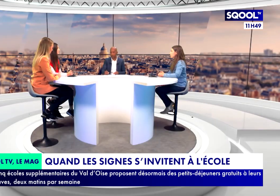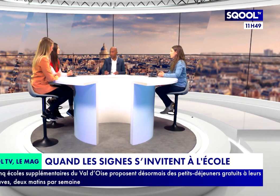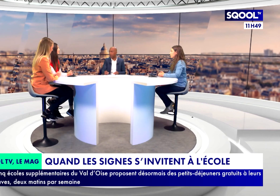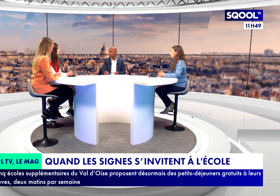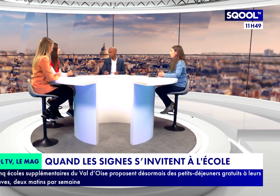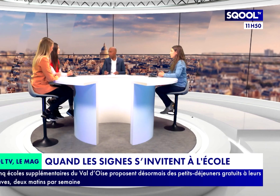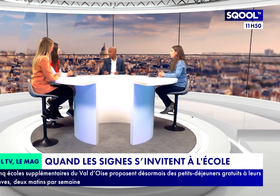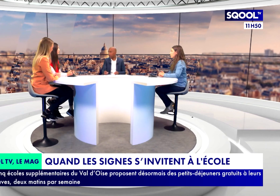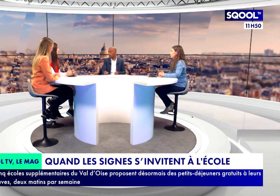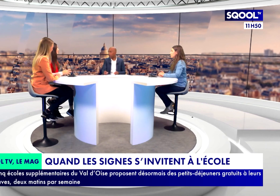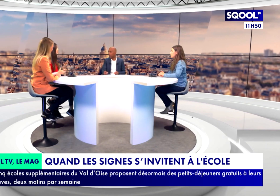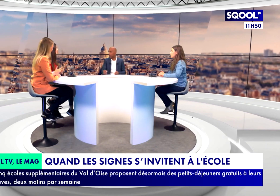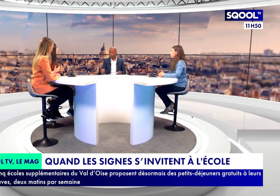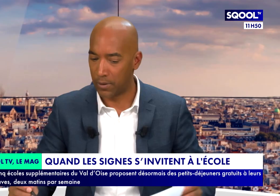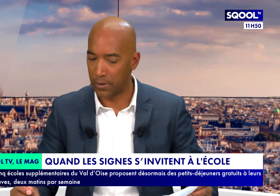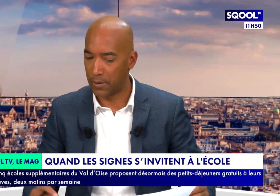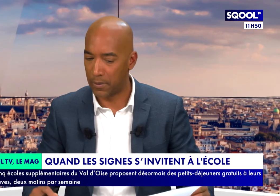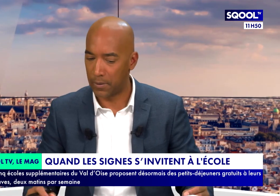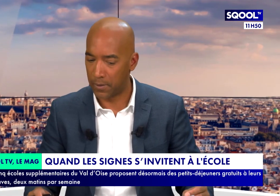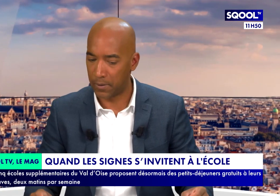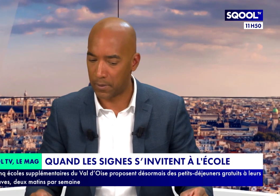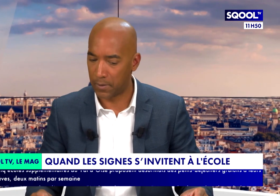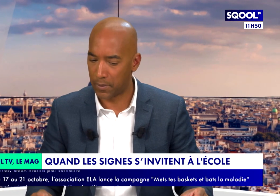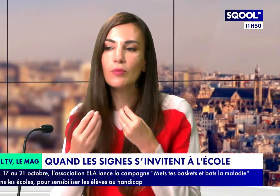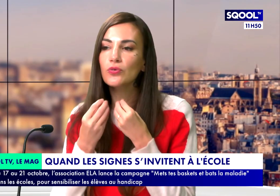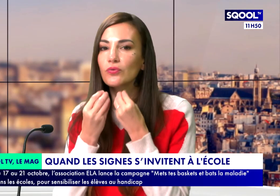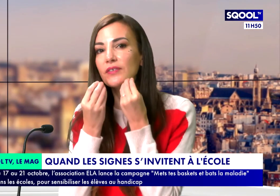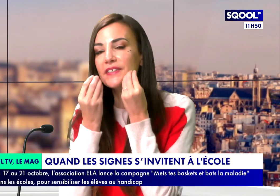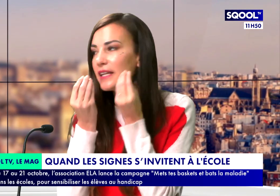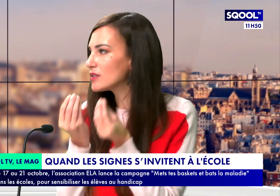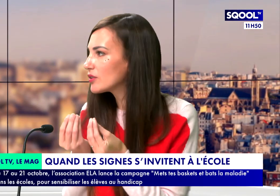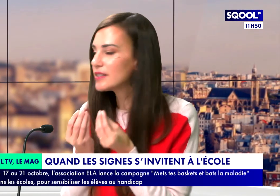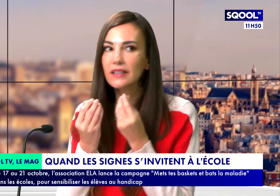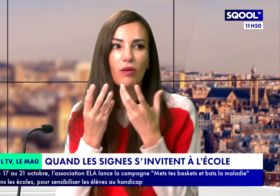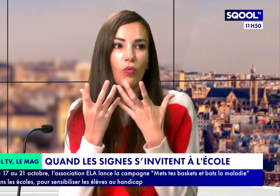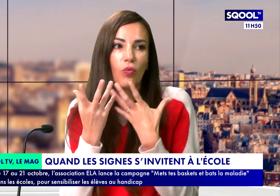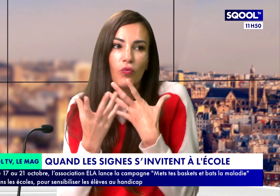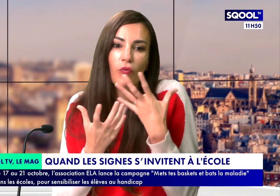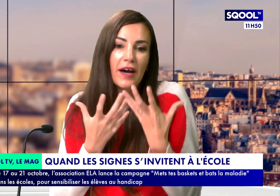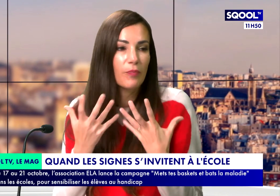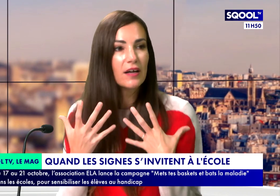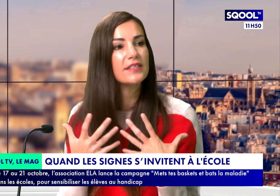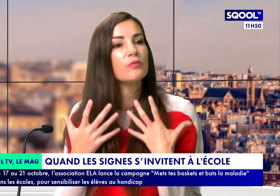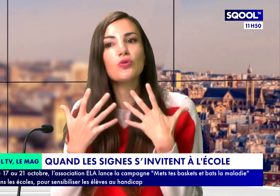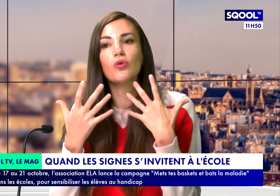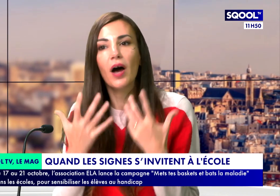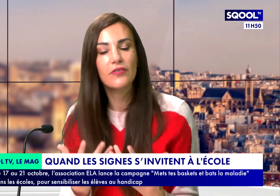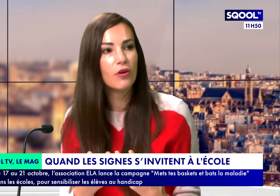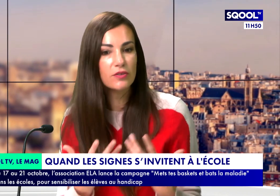l'expression. Oui, et puis ça vient libérer l'émotion. Des fois, les mots sont difficiles à sortir. On n'arrive pas, quand les émotions sont intenses, on l